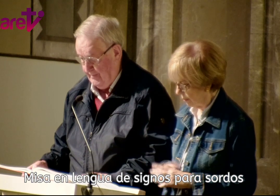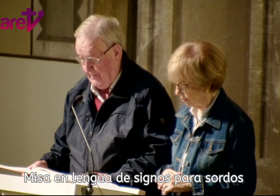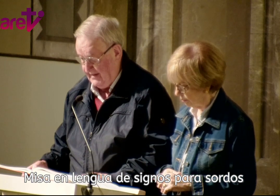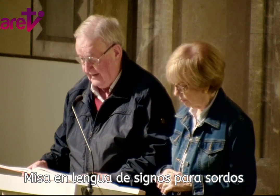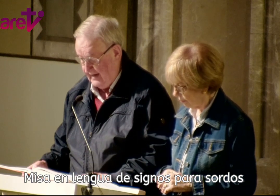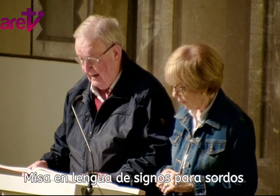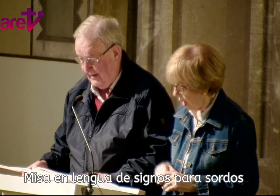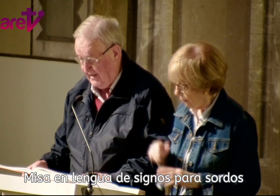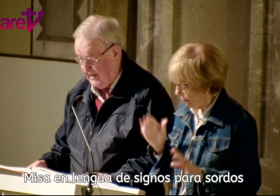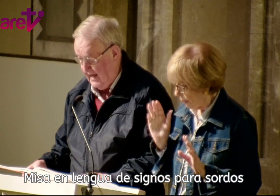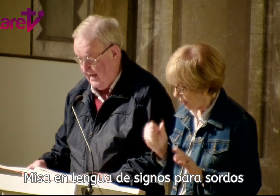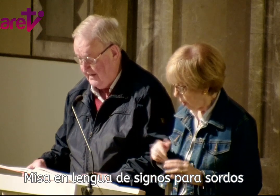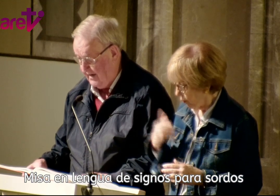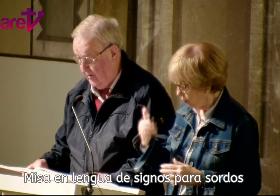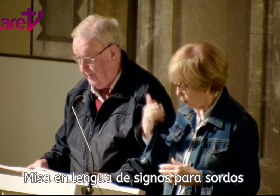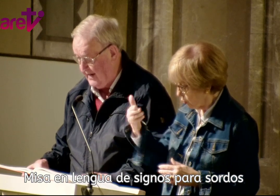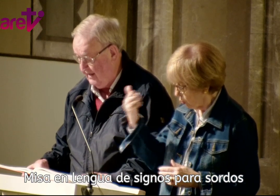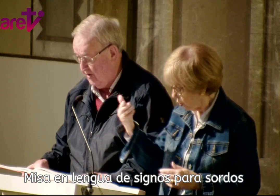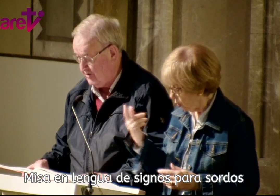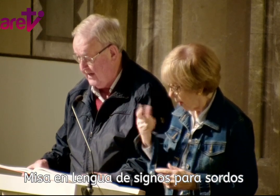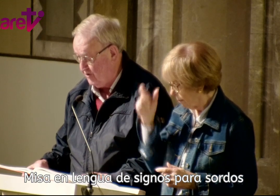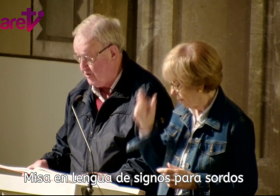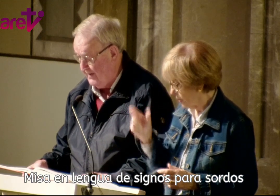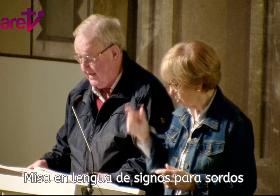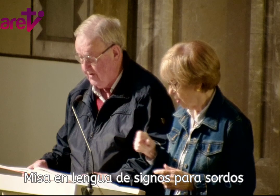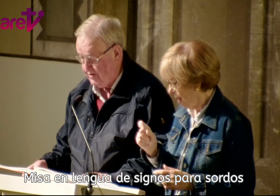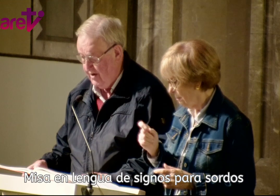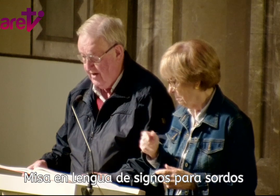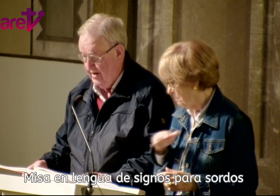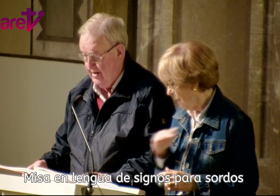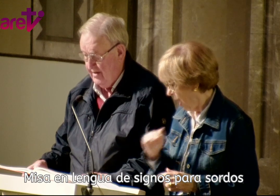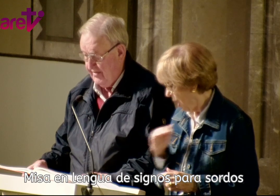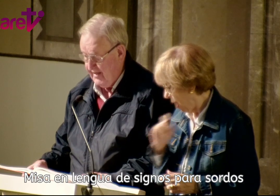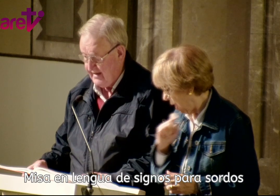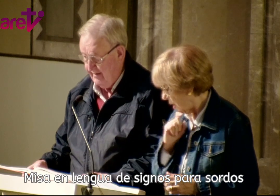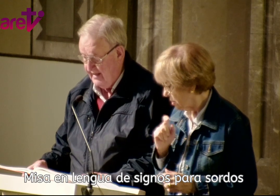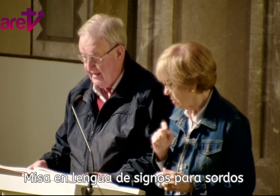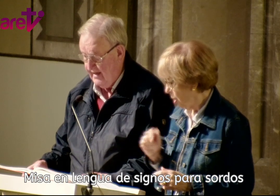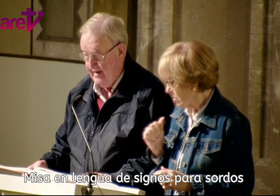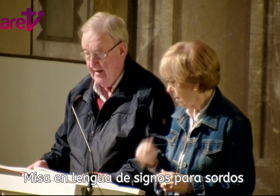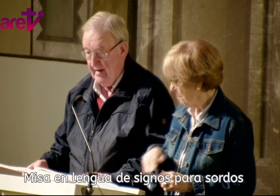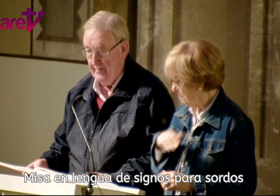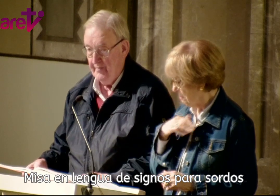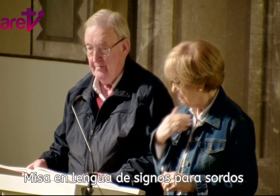Si recapacita y se convierte de los delitos cometidos, ciertamente